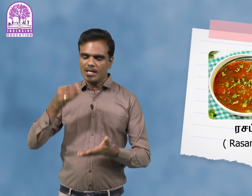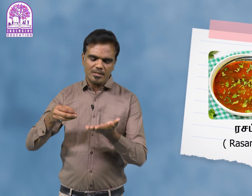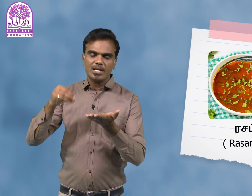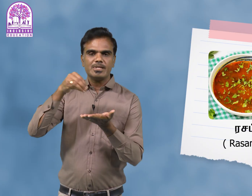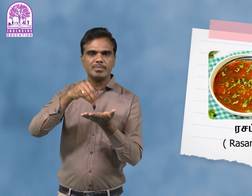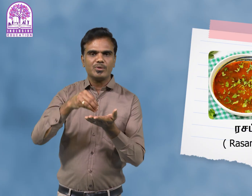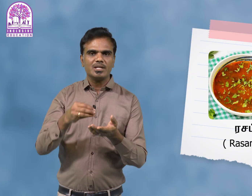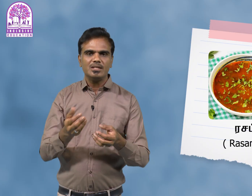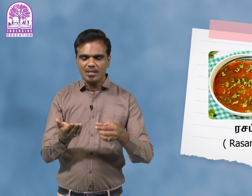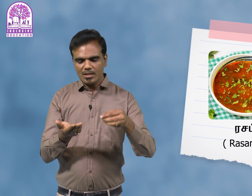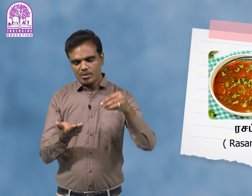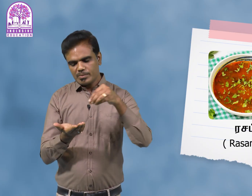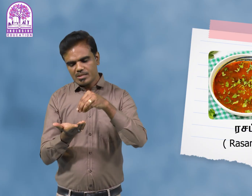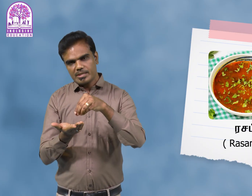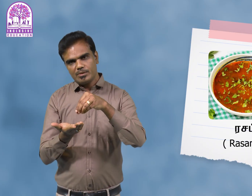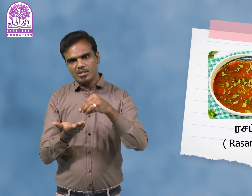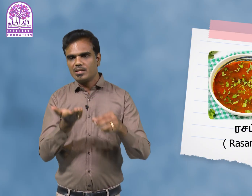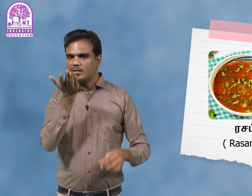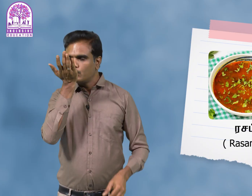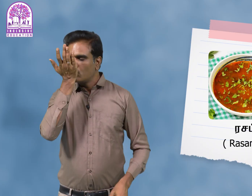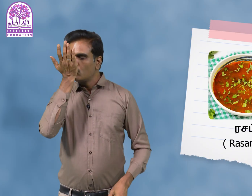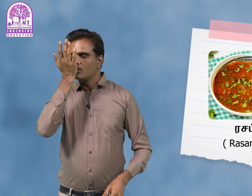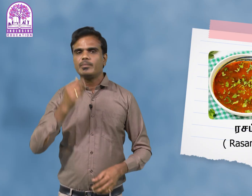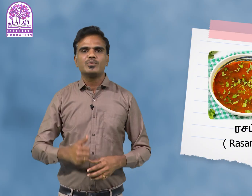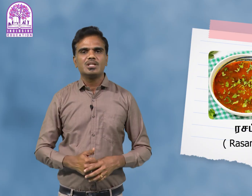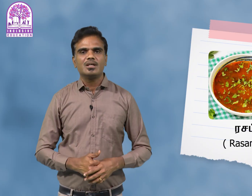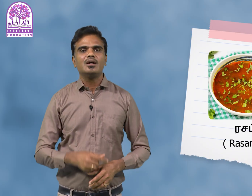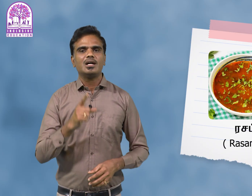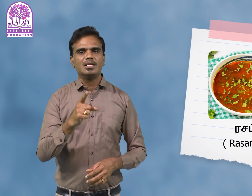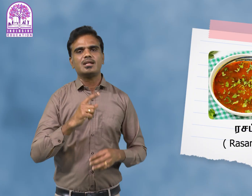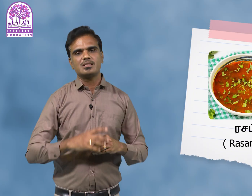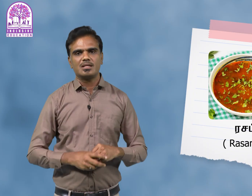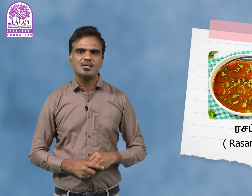அதான் நீங்கள் இமேஜின் பண்ணிக்கோங்க, கொஞ்சமாக ரசம் கையில் ஊற்றுறீங்க, அப்படி கொடுத்தீங்கன்னா அதுதான் ரசத்துக்கான சைன்.